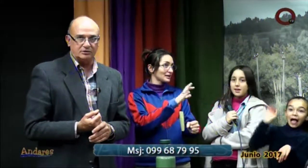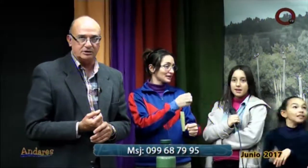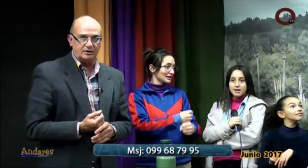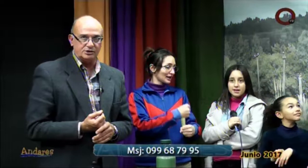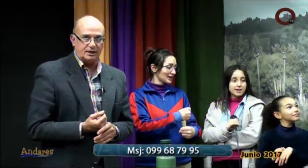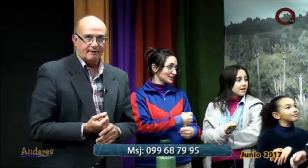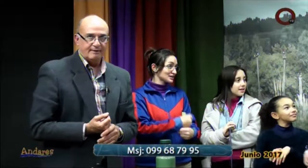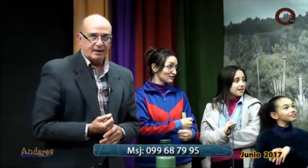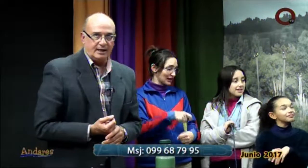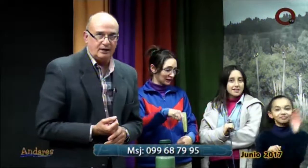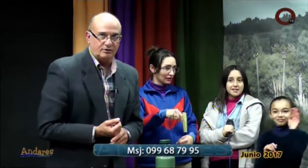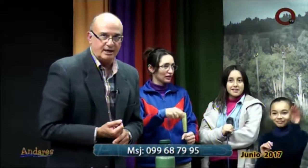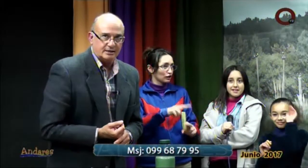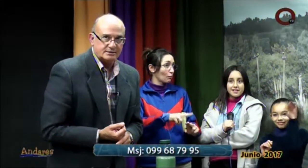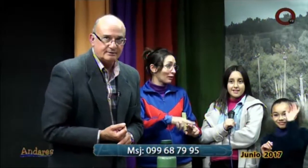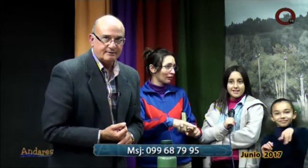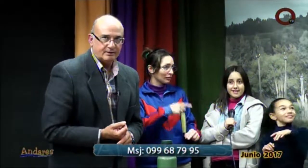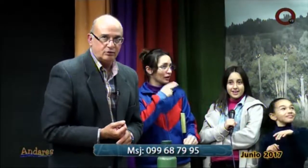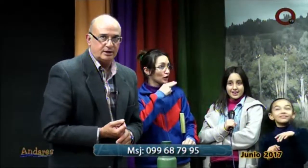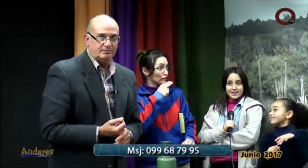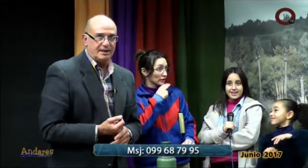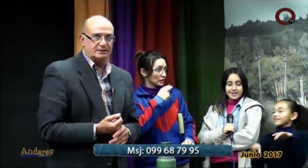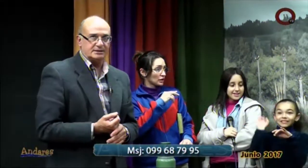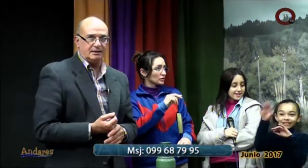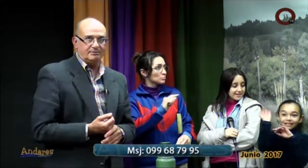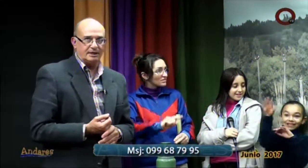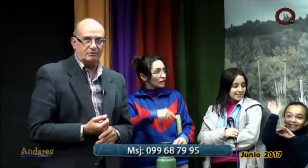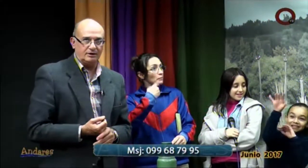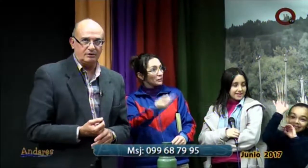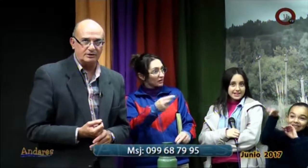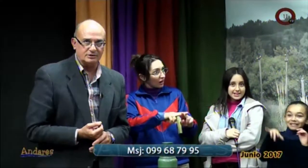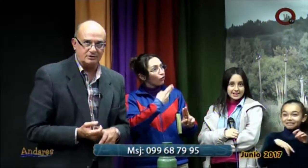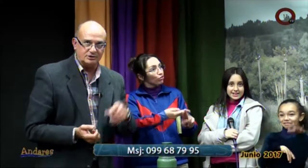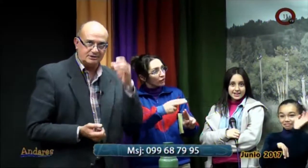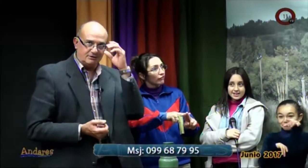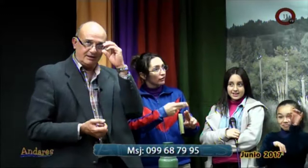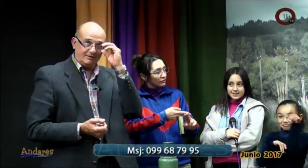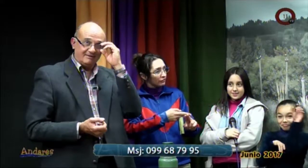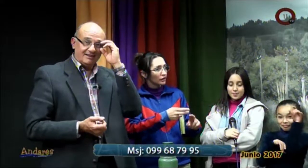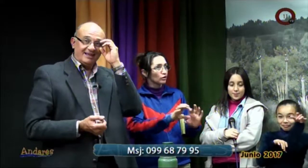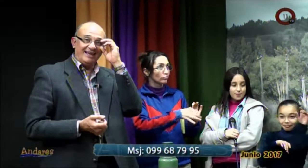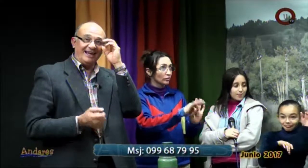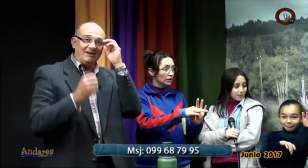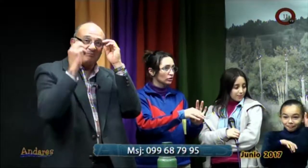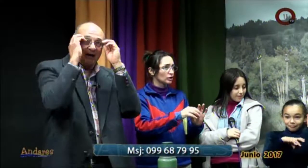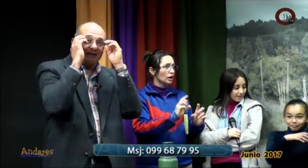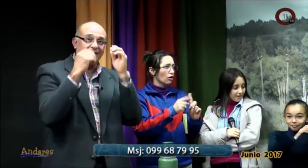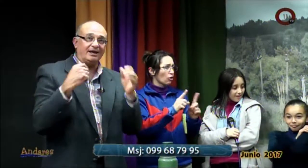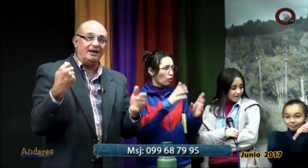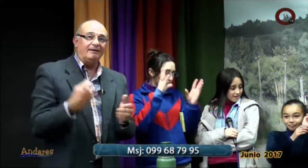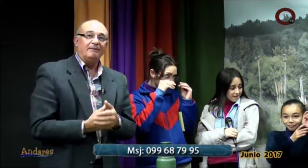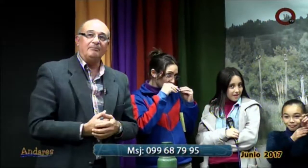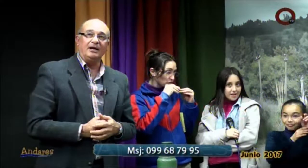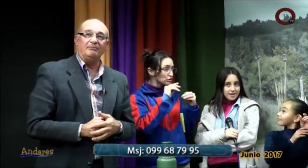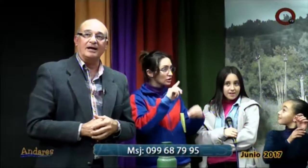sábado a las 11 de la noche Y los días, los del martes, sale el miércoles, ¿no? A las 11 de la noche, si no me acuerdo El martes que